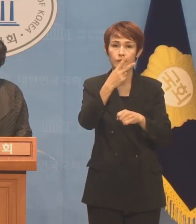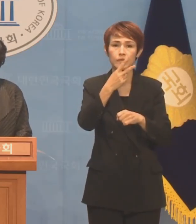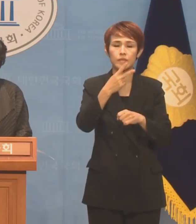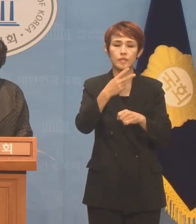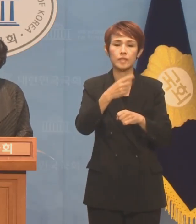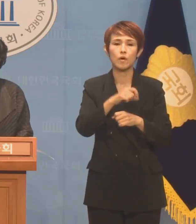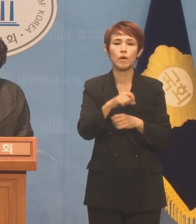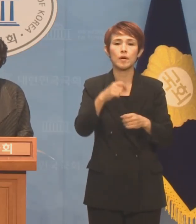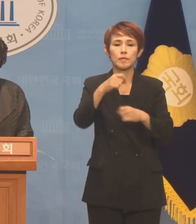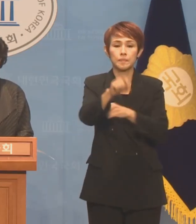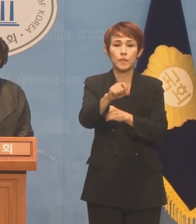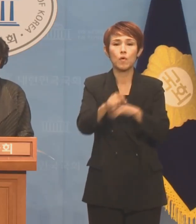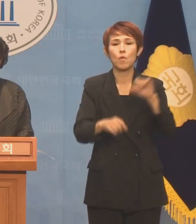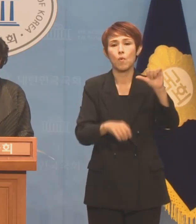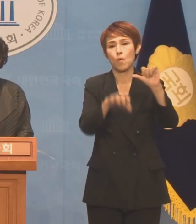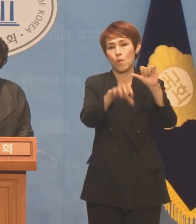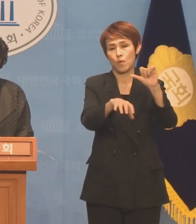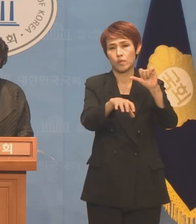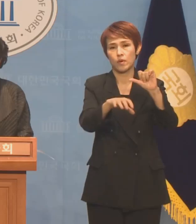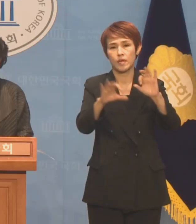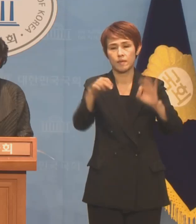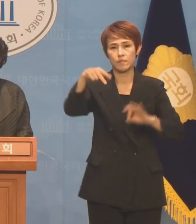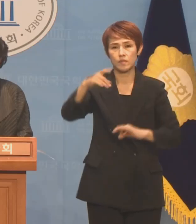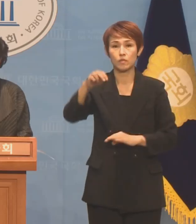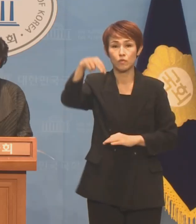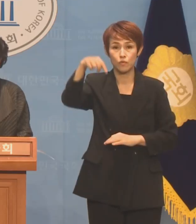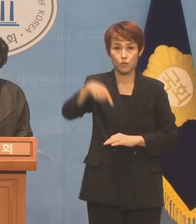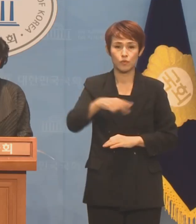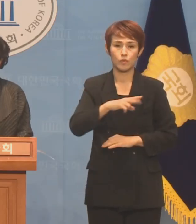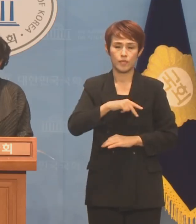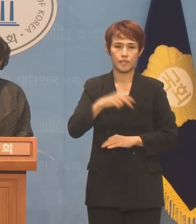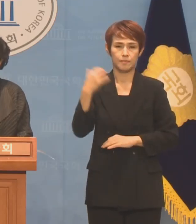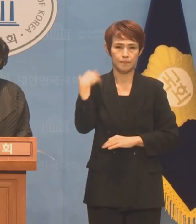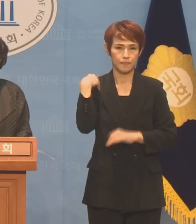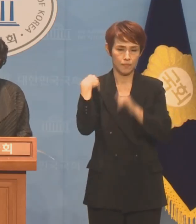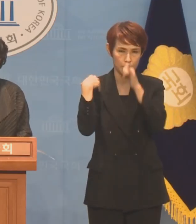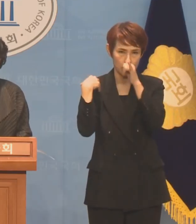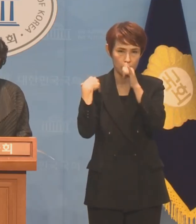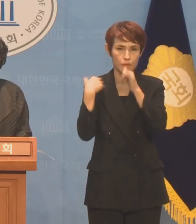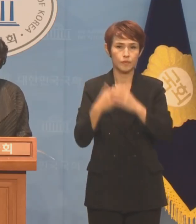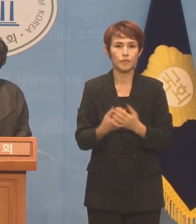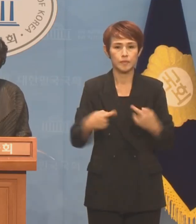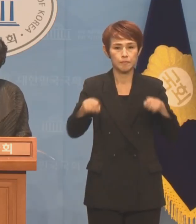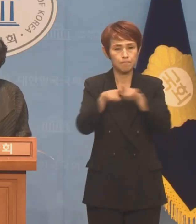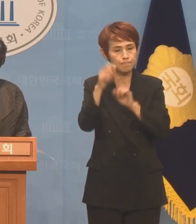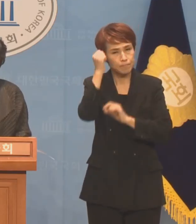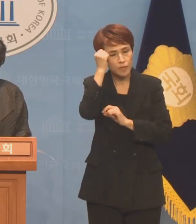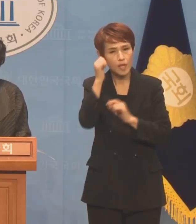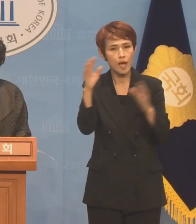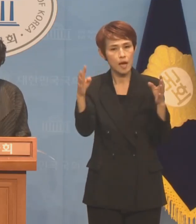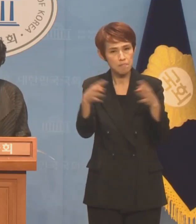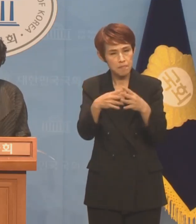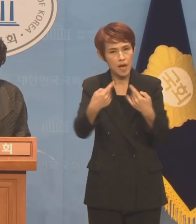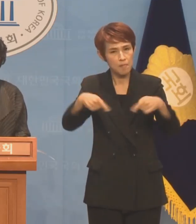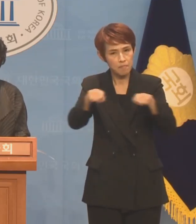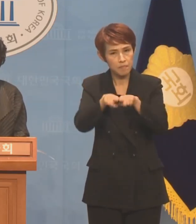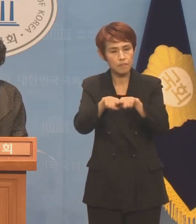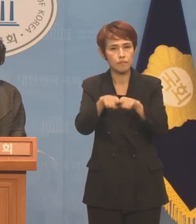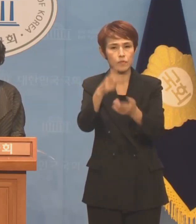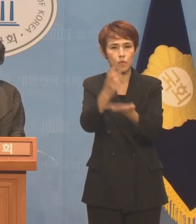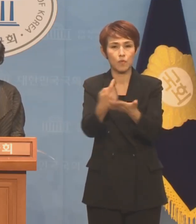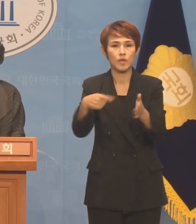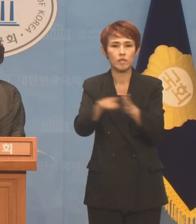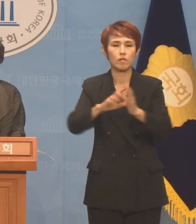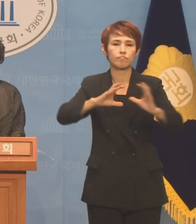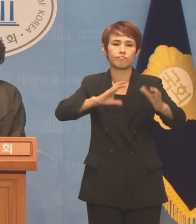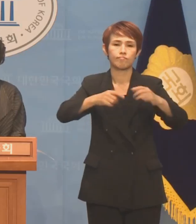의원회관 제5간담회실에서 김승수 의원실 주최로 공유 숙박 합리적 제도화를 위한 국회